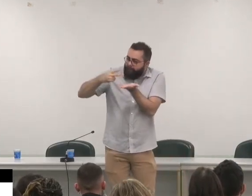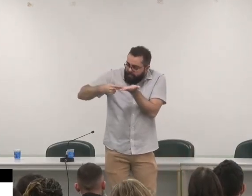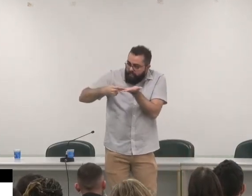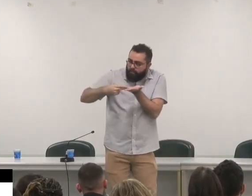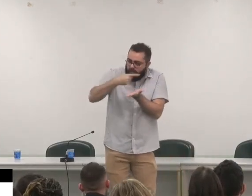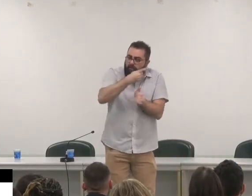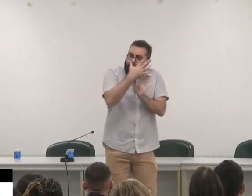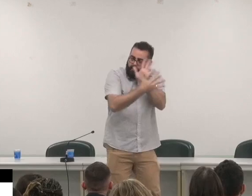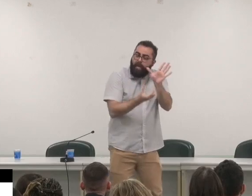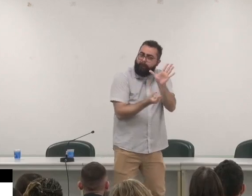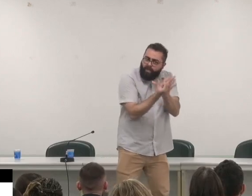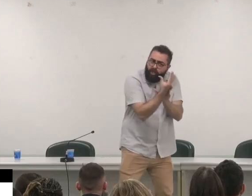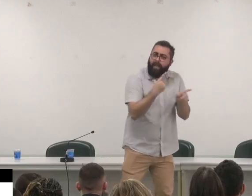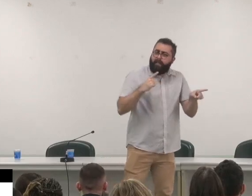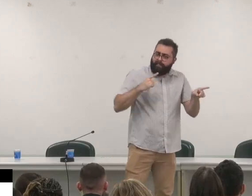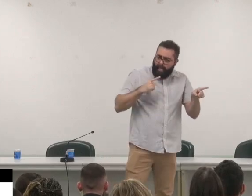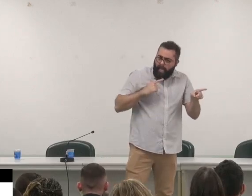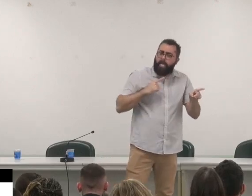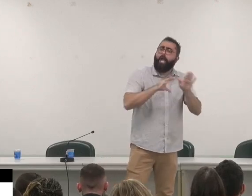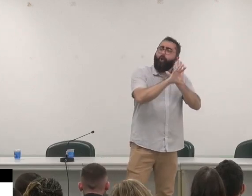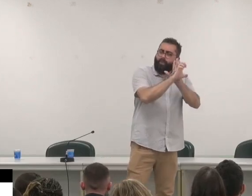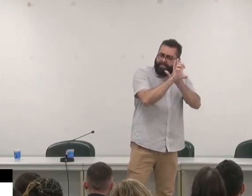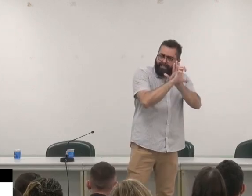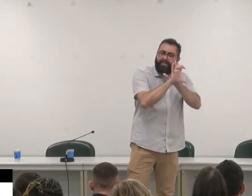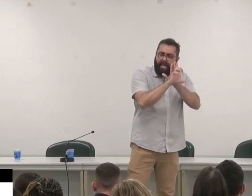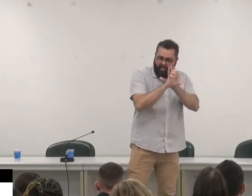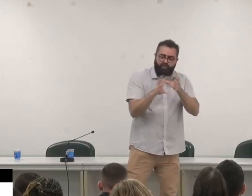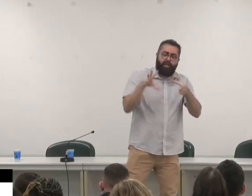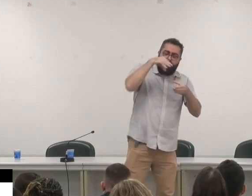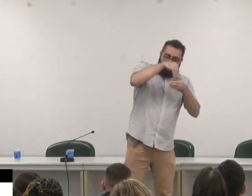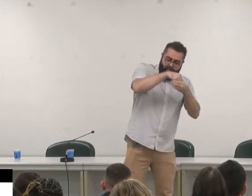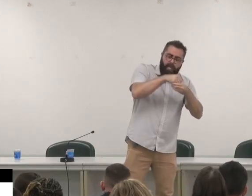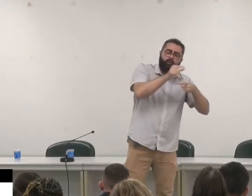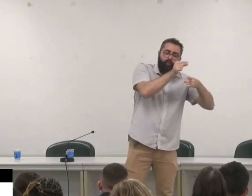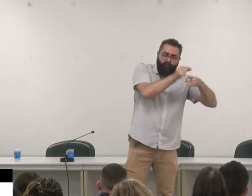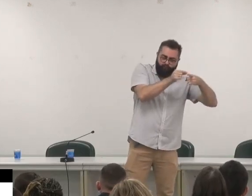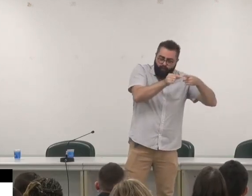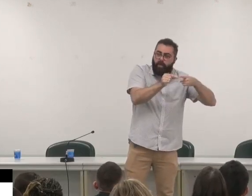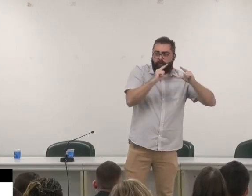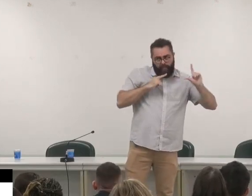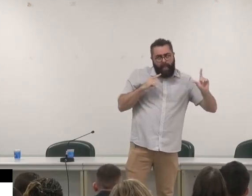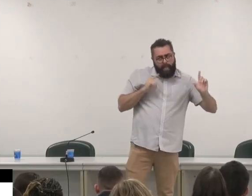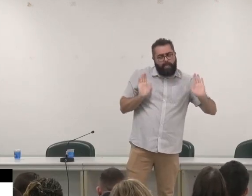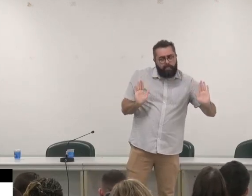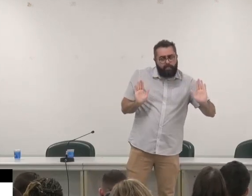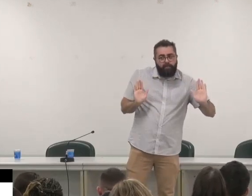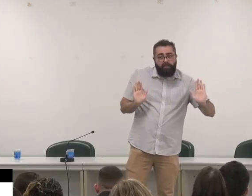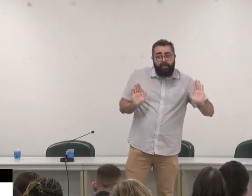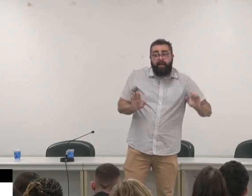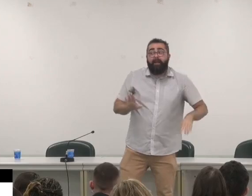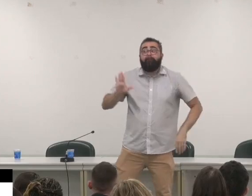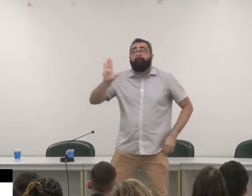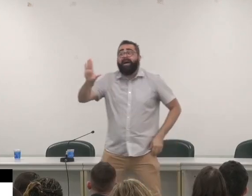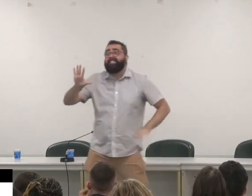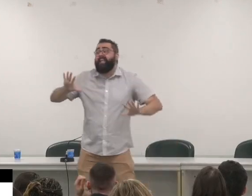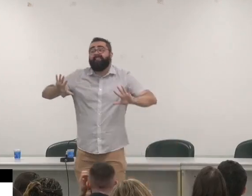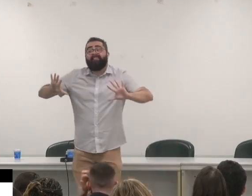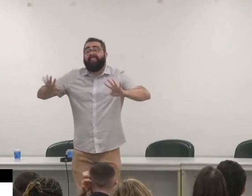Então, quando a gente fala sobre os pares mínimos das línguas de sinais emergentes serem mais icônicos, inclusive no seu